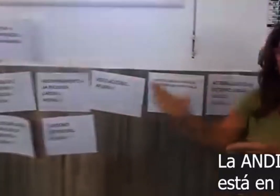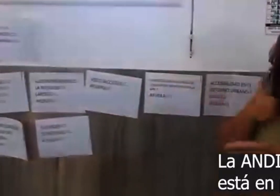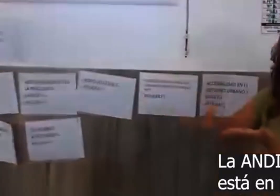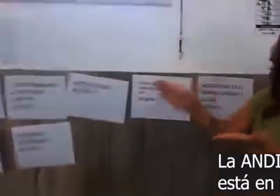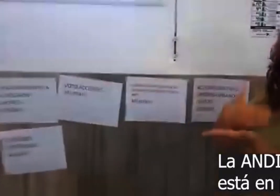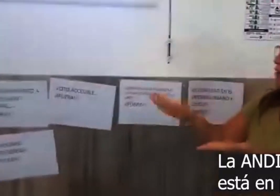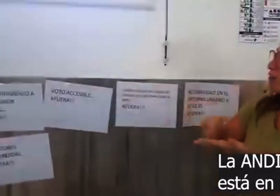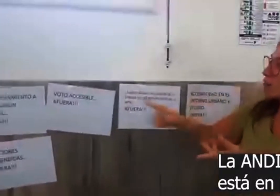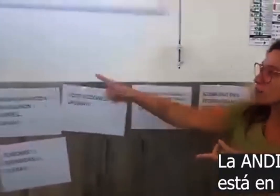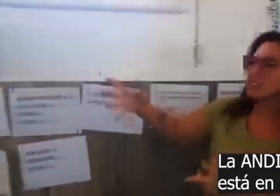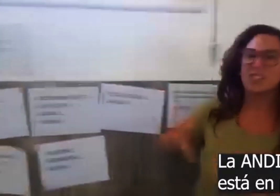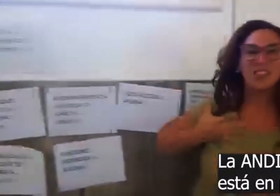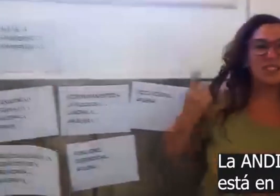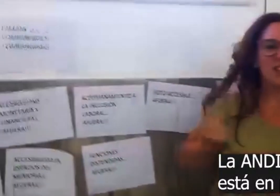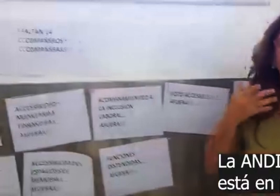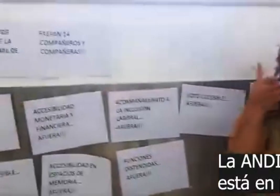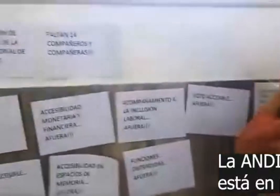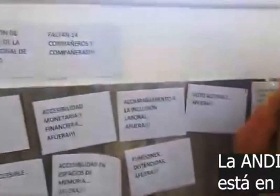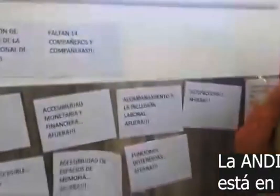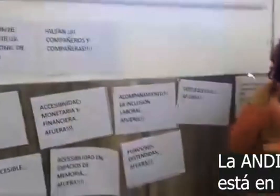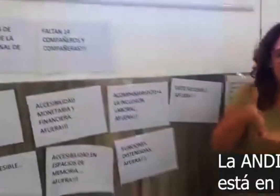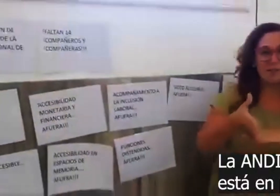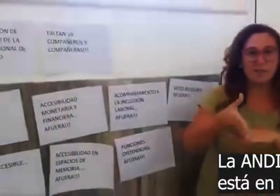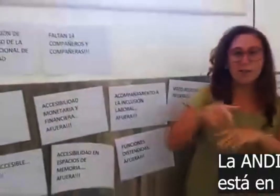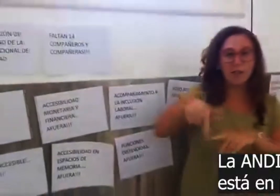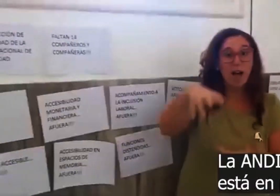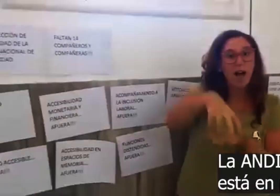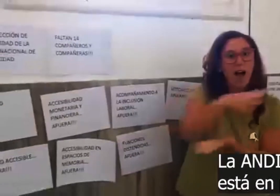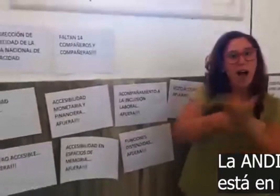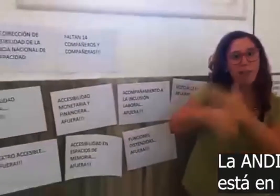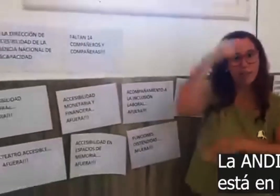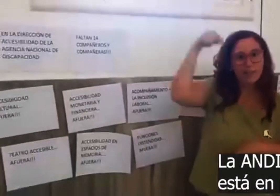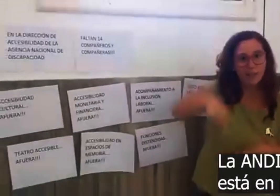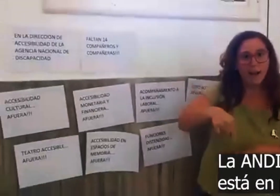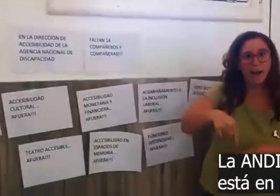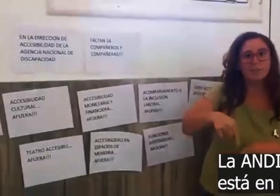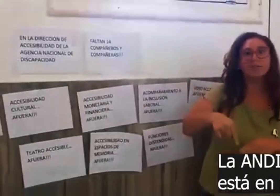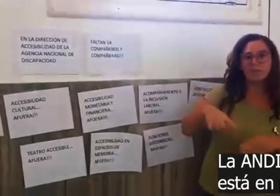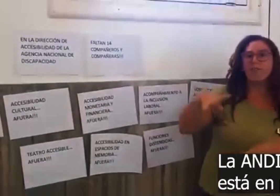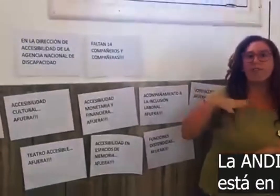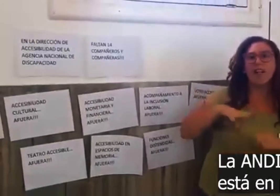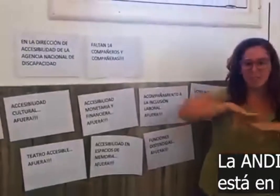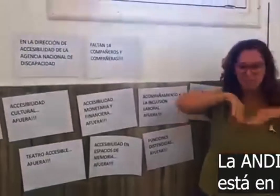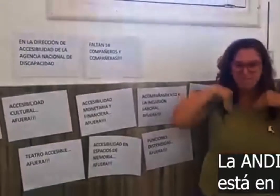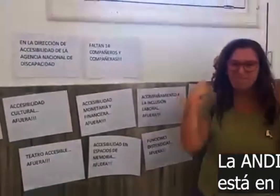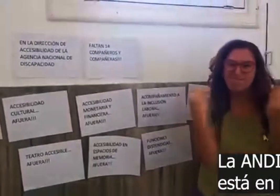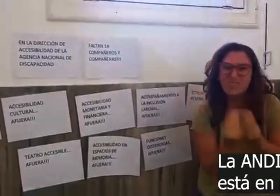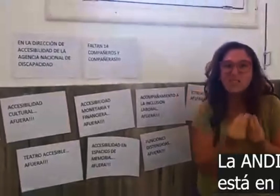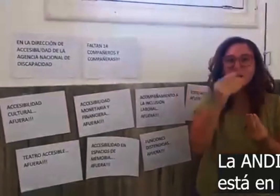En la Dirección de Accesibilidad de la Agencia Nacional de Discapacidad faltan 14 compañeros y compañeras.